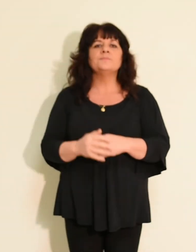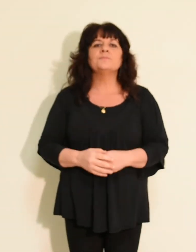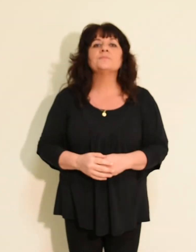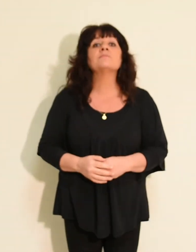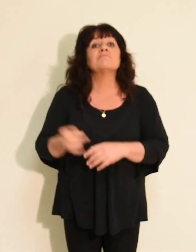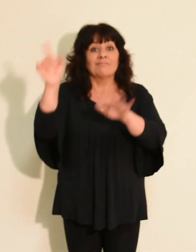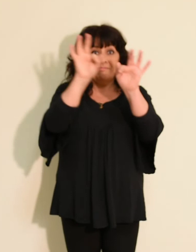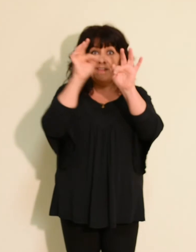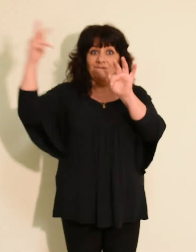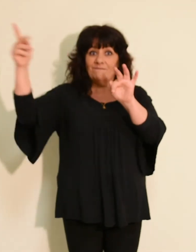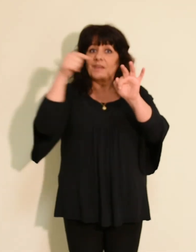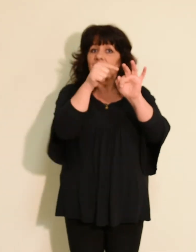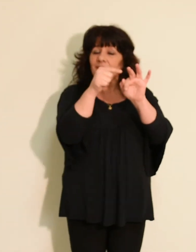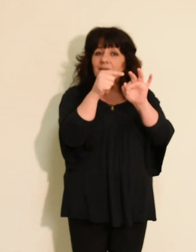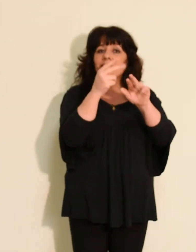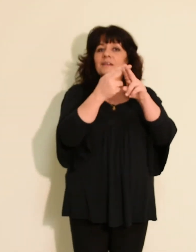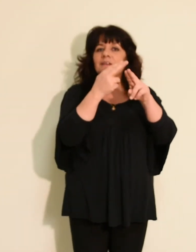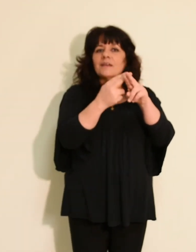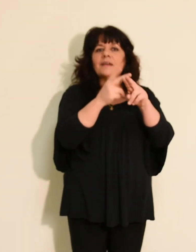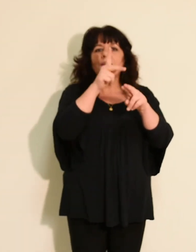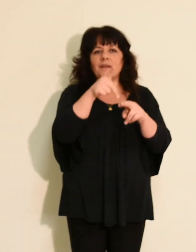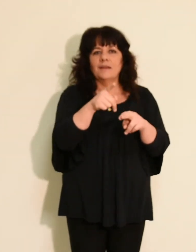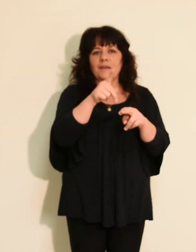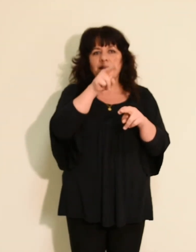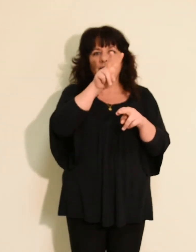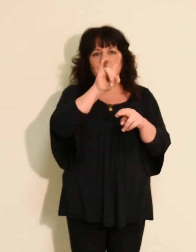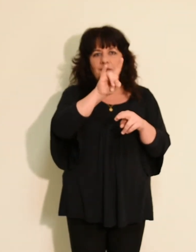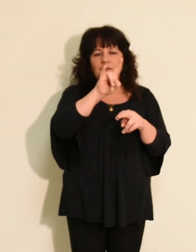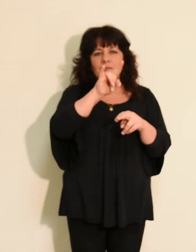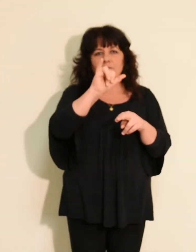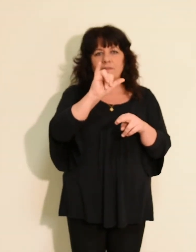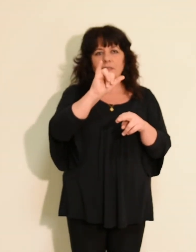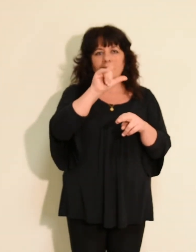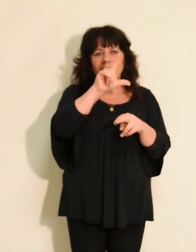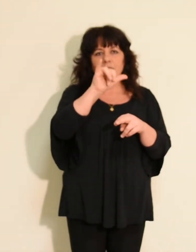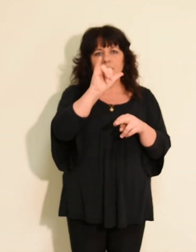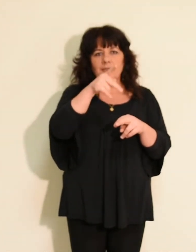son frère Philippe dans le pays d'Ithurée et de Traconitide,